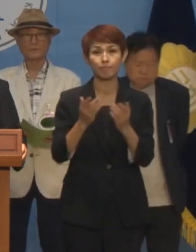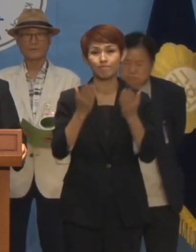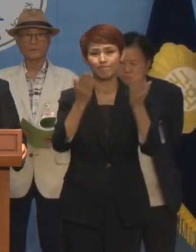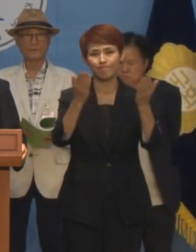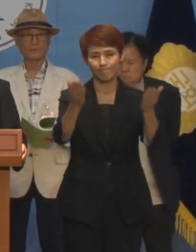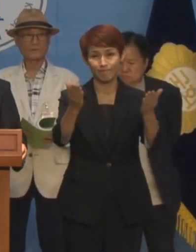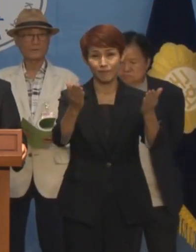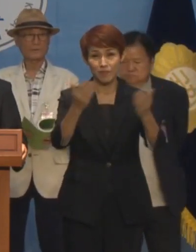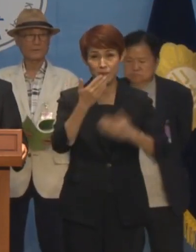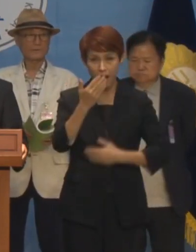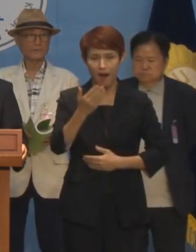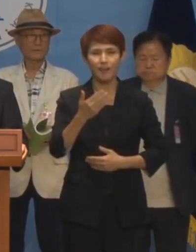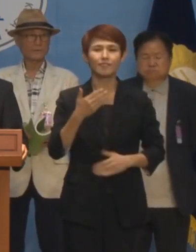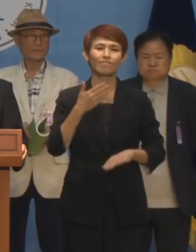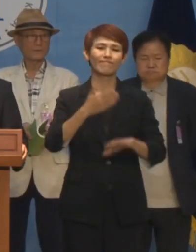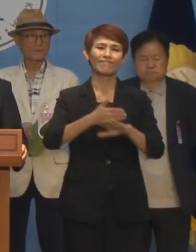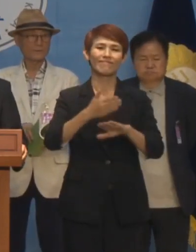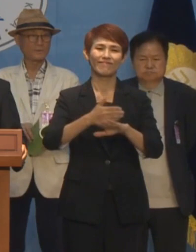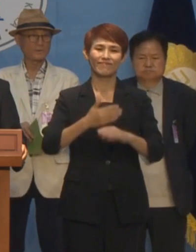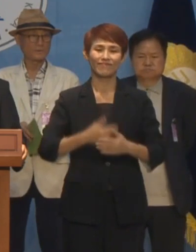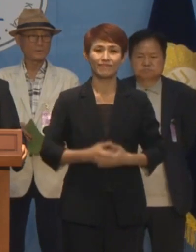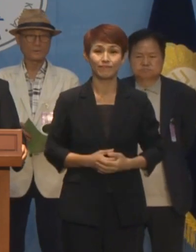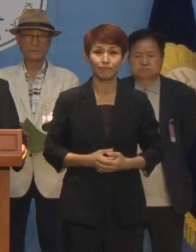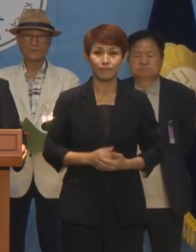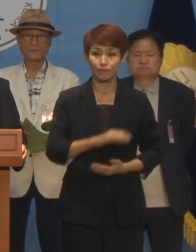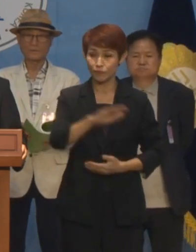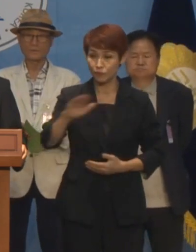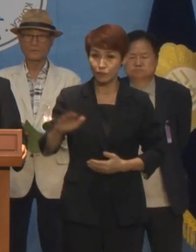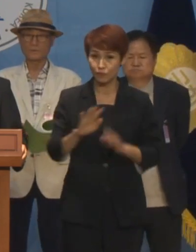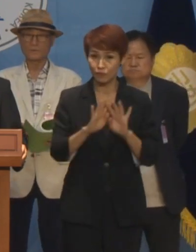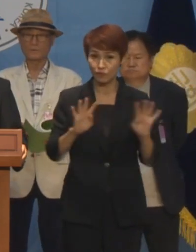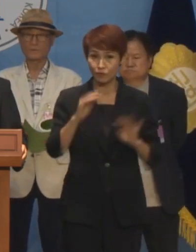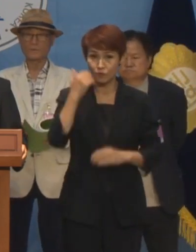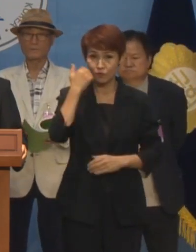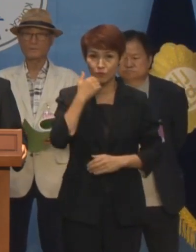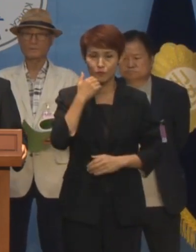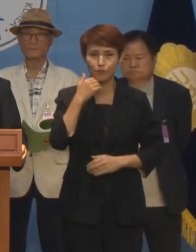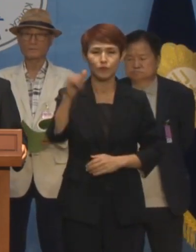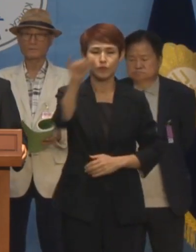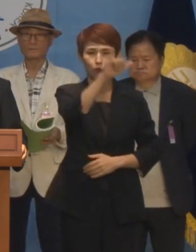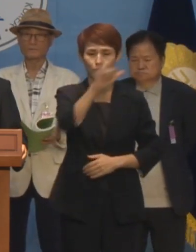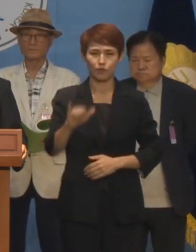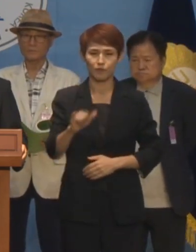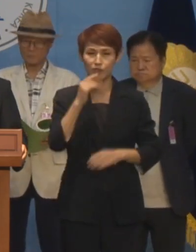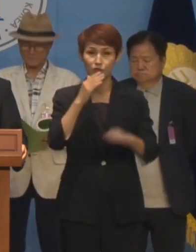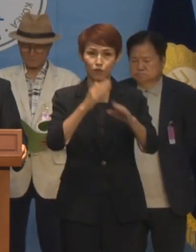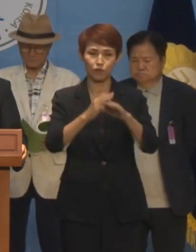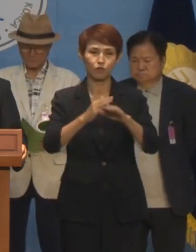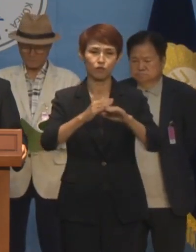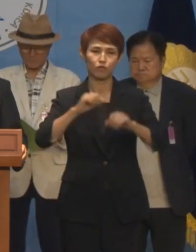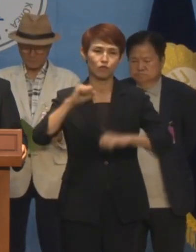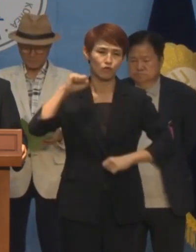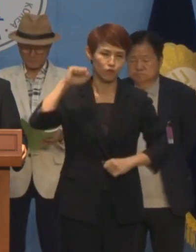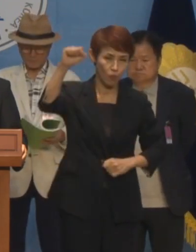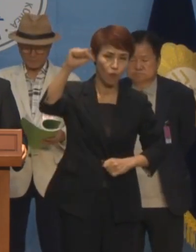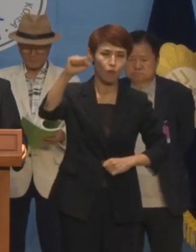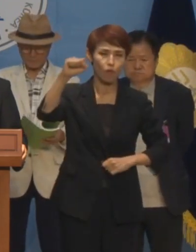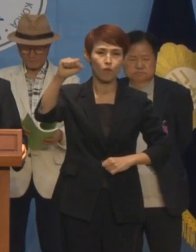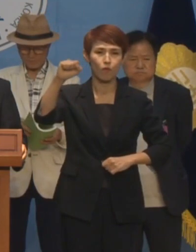있어서 대단히 감사하게 생각합니다. 저희들은 전국 민주화 운동 동지회 그리고